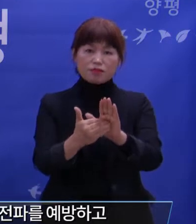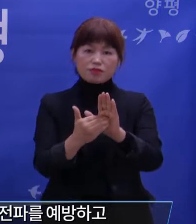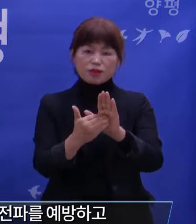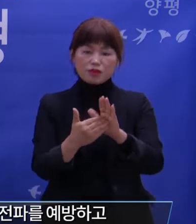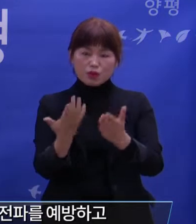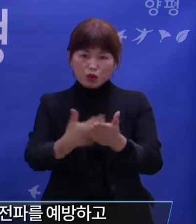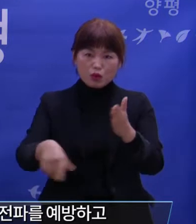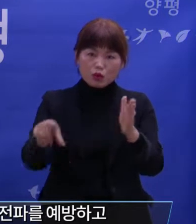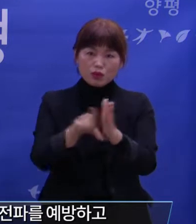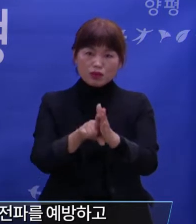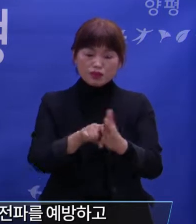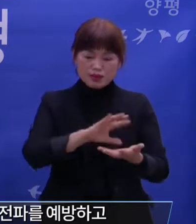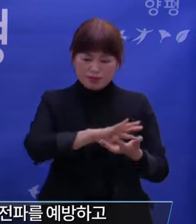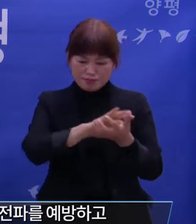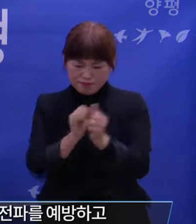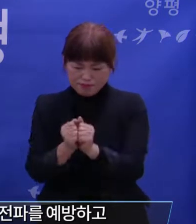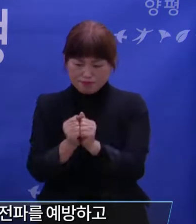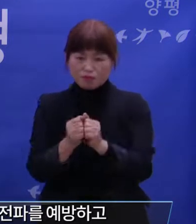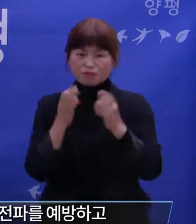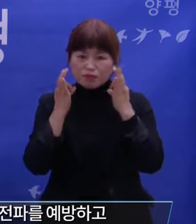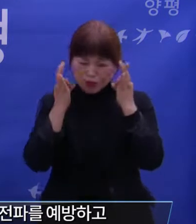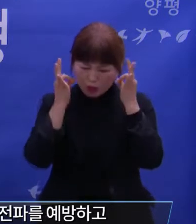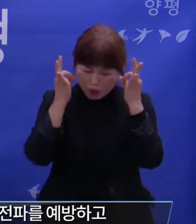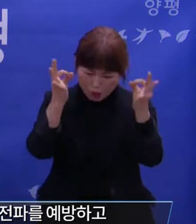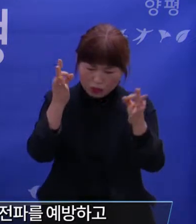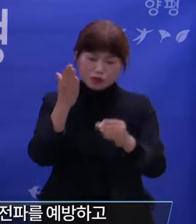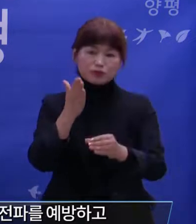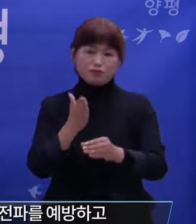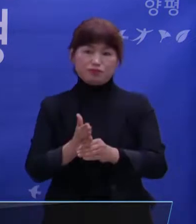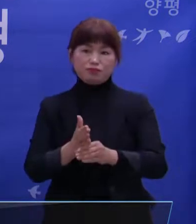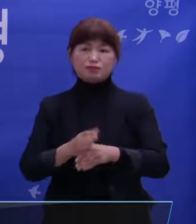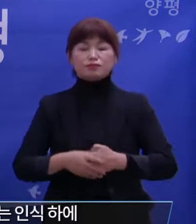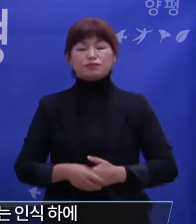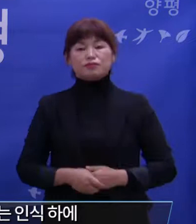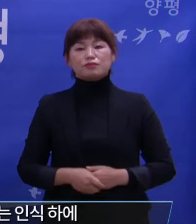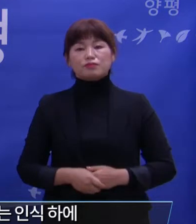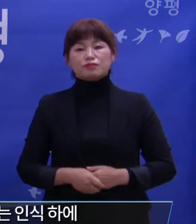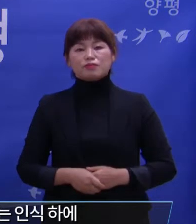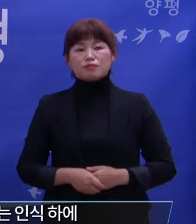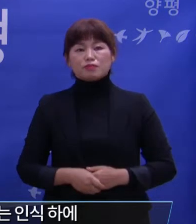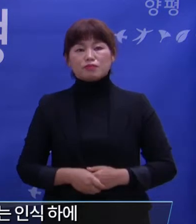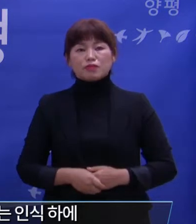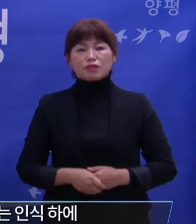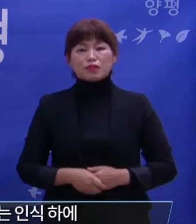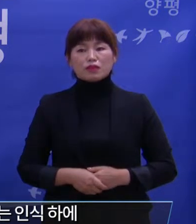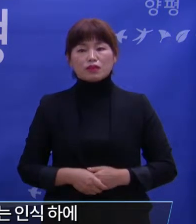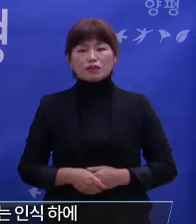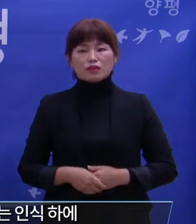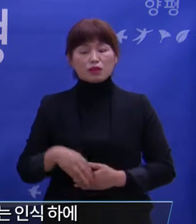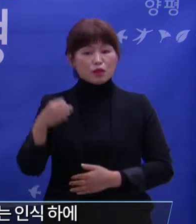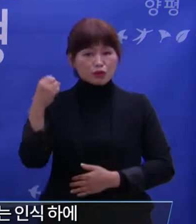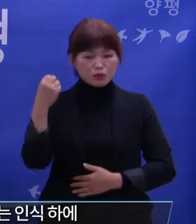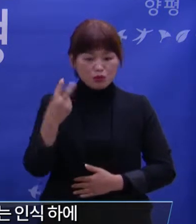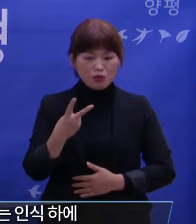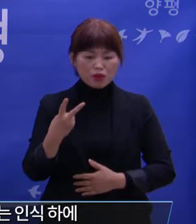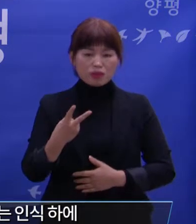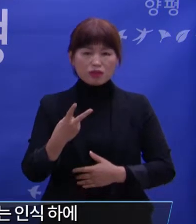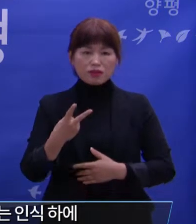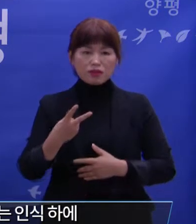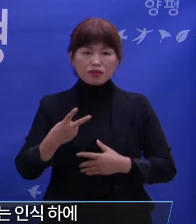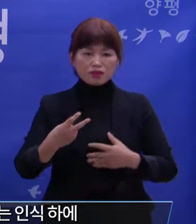데 혼신의 노력을 다하고 있습니다. 또한 관내 각종